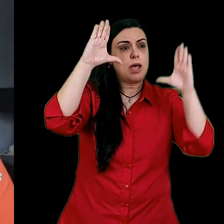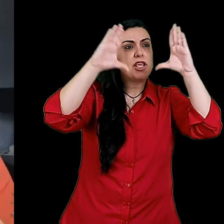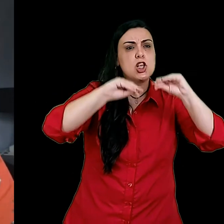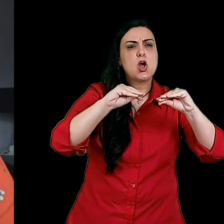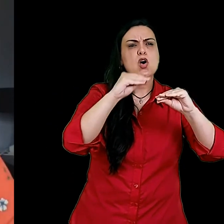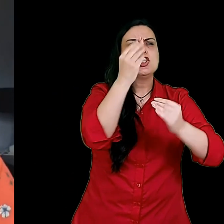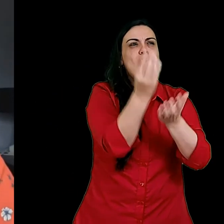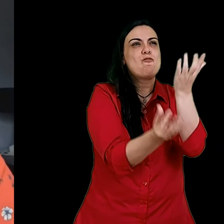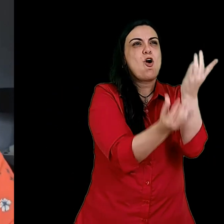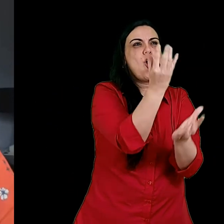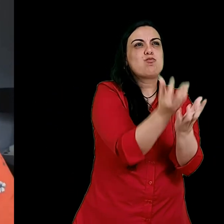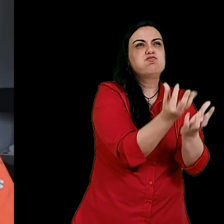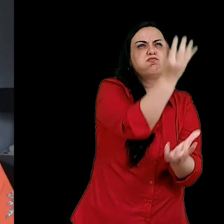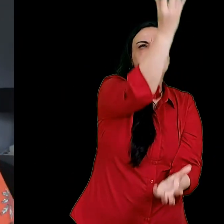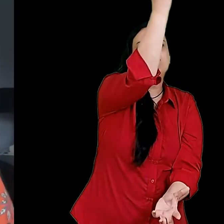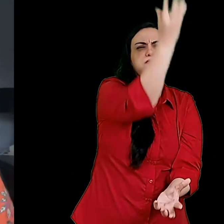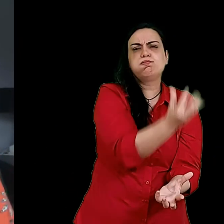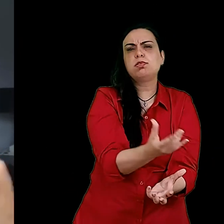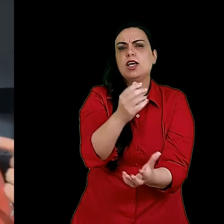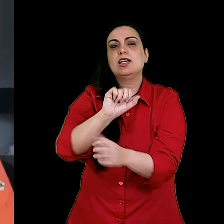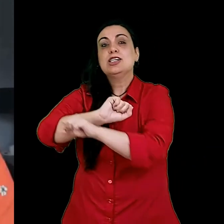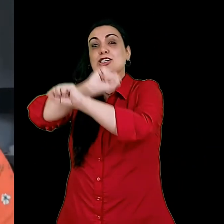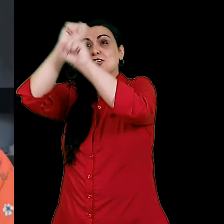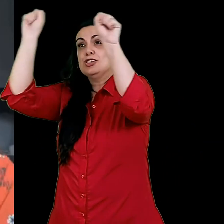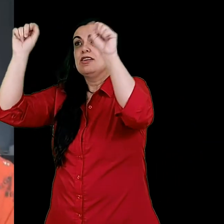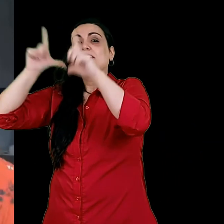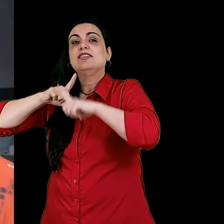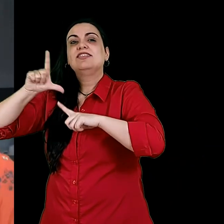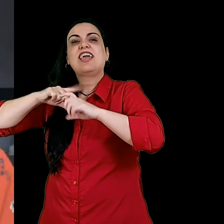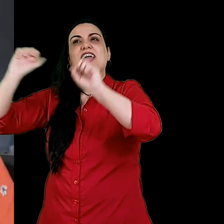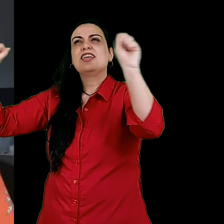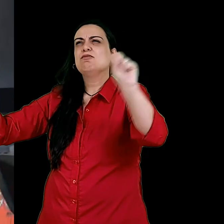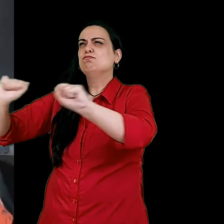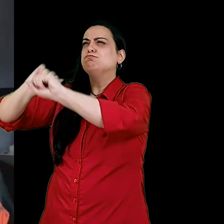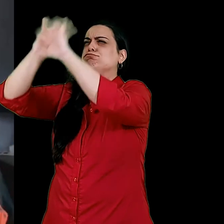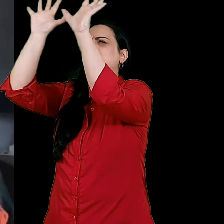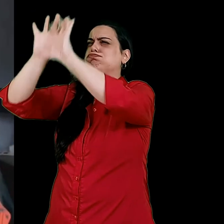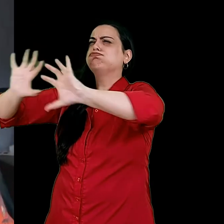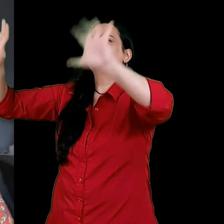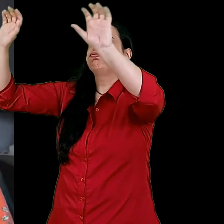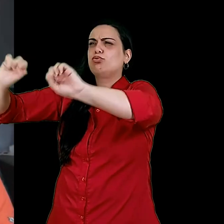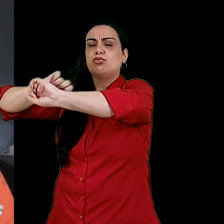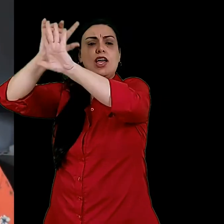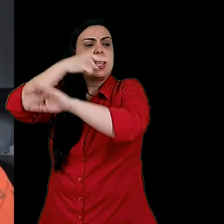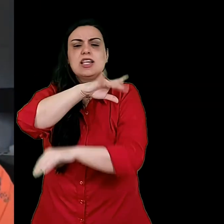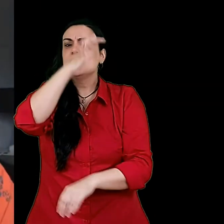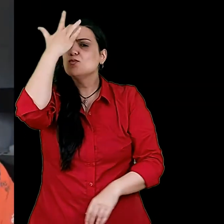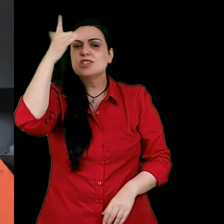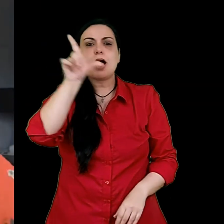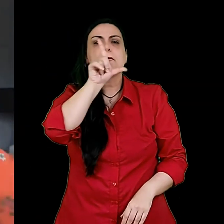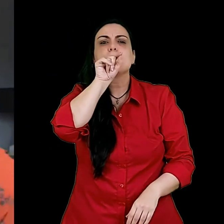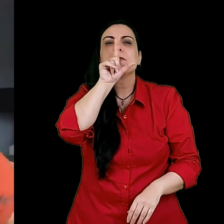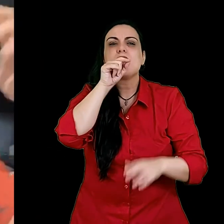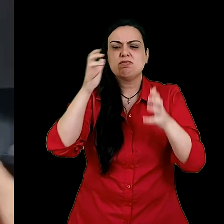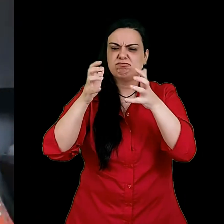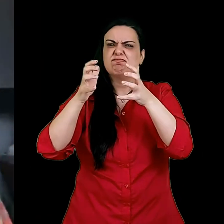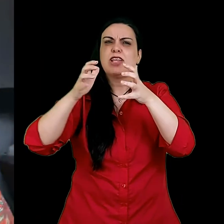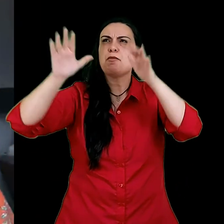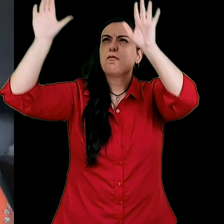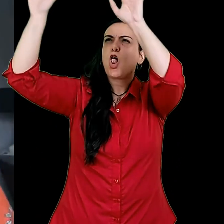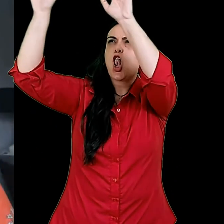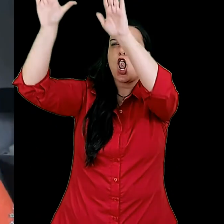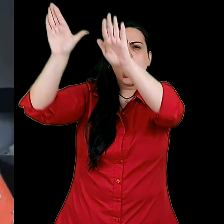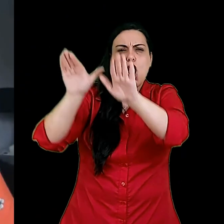não sabia que ia ter coluna de fogo durante a noite, nuvem de glória ao redor do arraial durante o dia, ele ainda não sabia que ia vir cordonizes